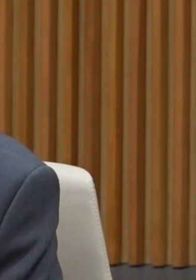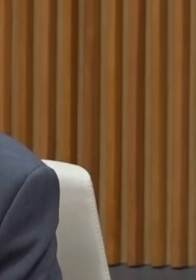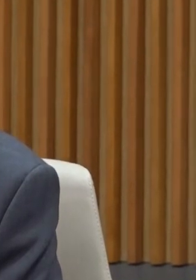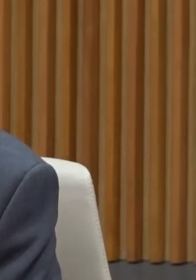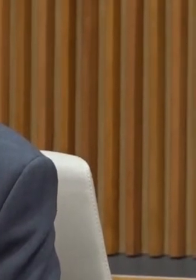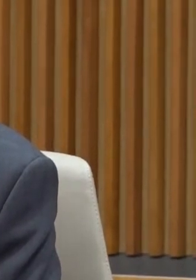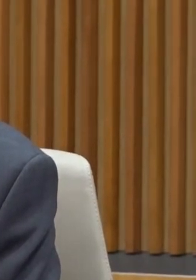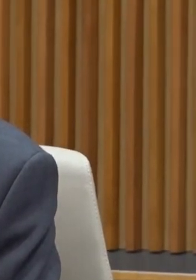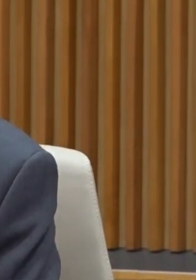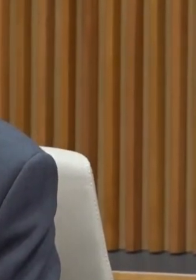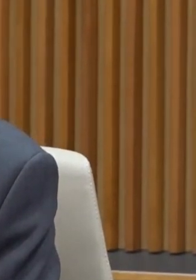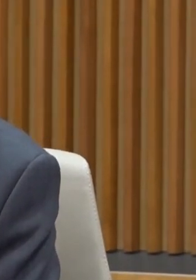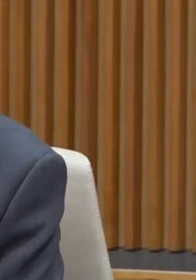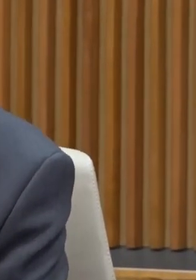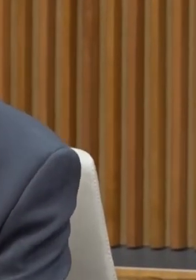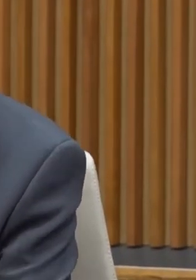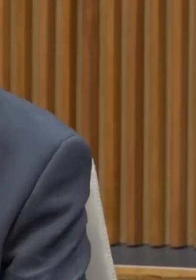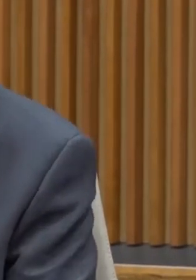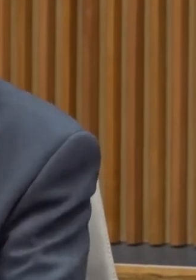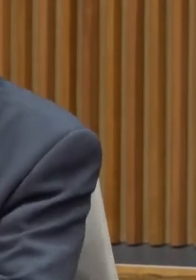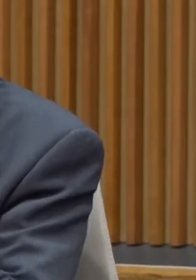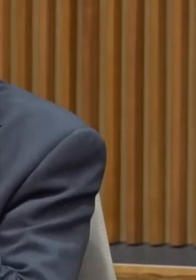kakšno vprašanje, prosim.